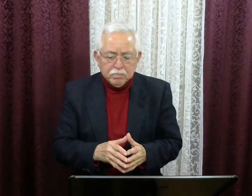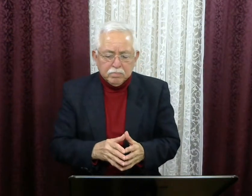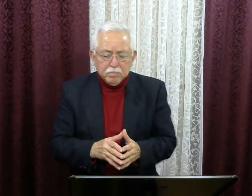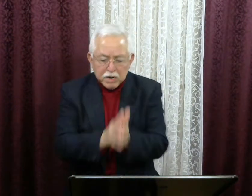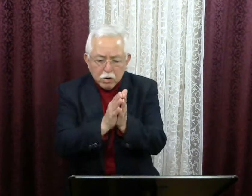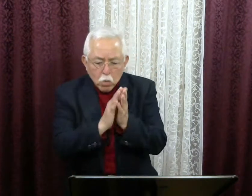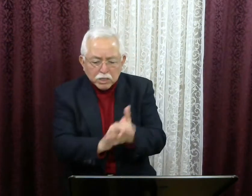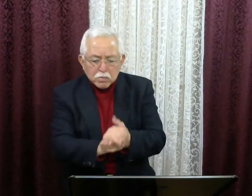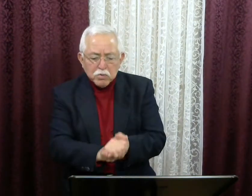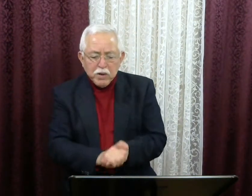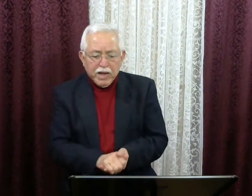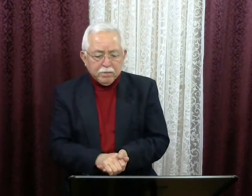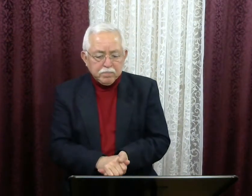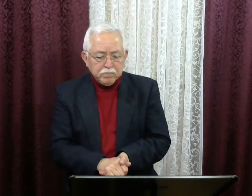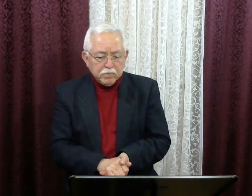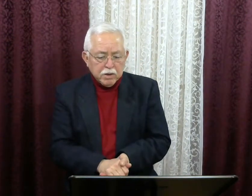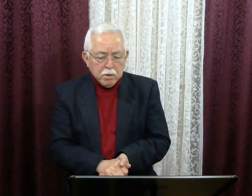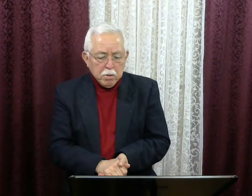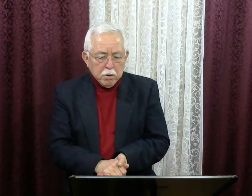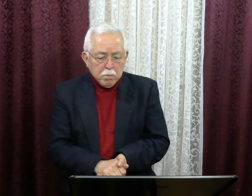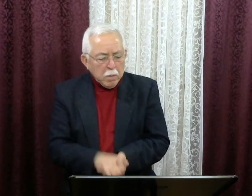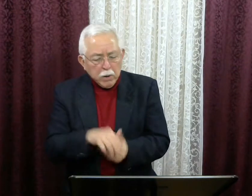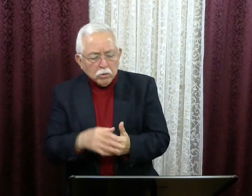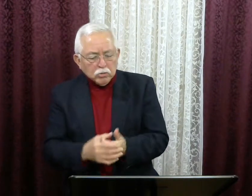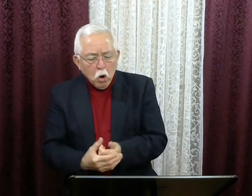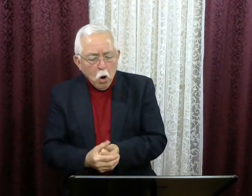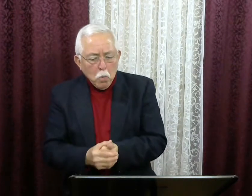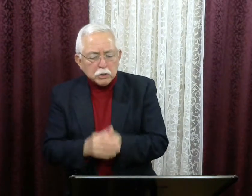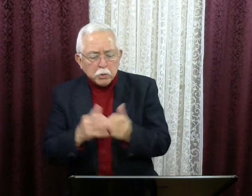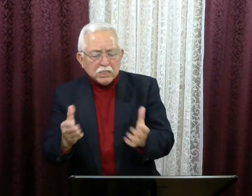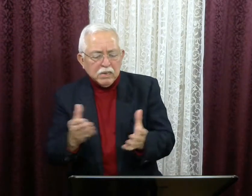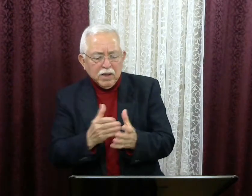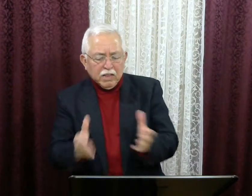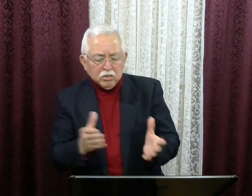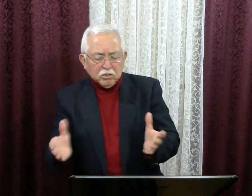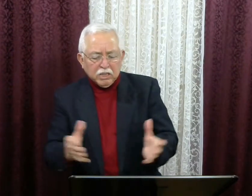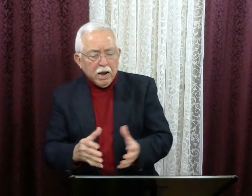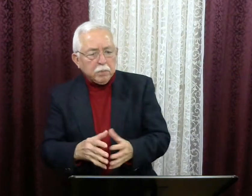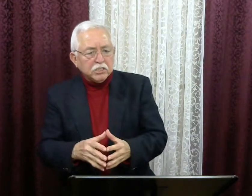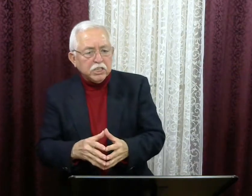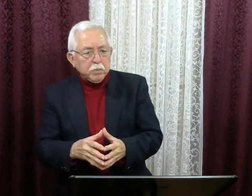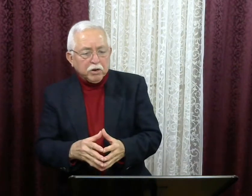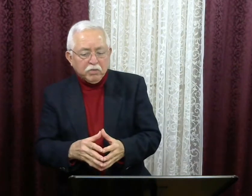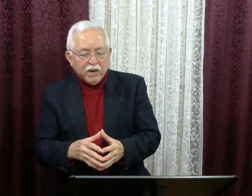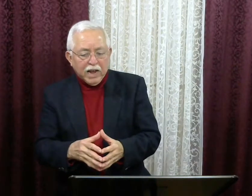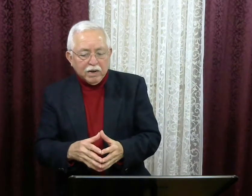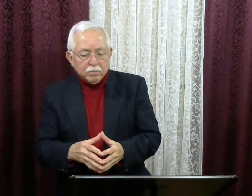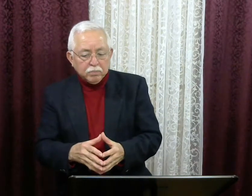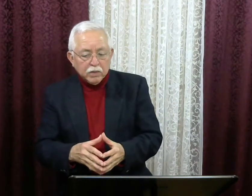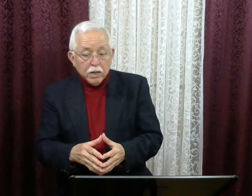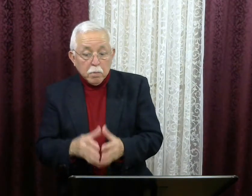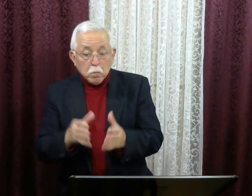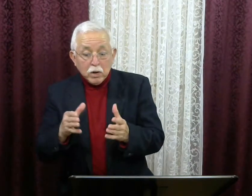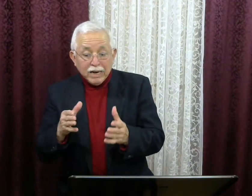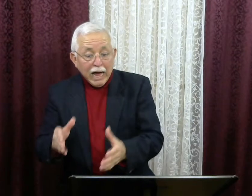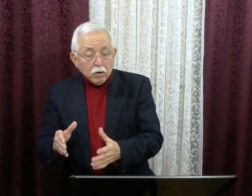Me recuerdo muy bien. Me preguntó, ¿cómo es posible que Dios no tenga principio ni final? Muy claro le